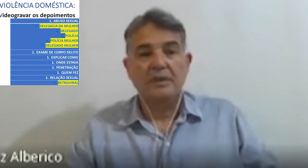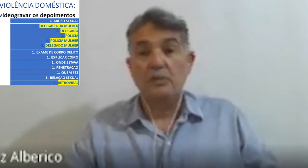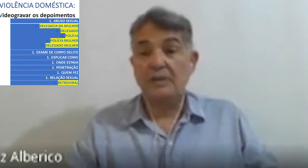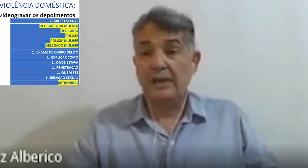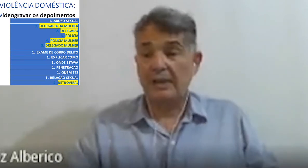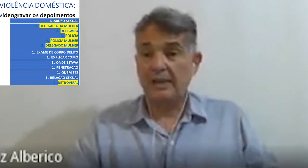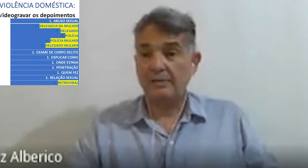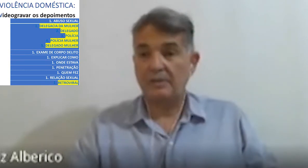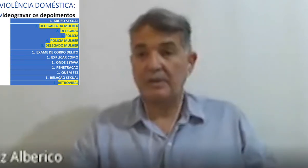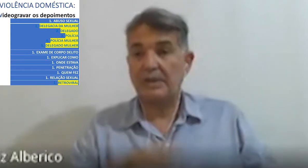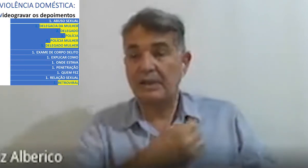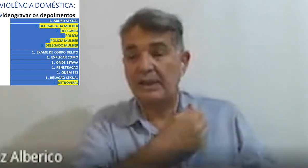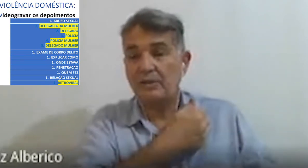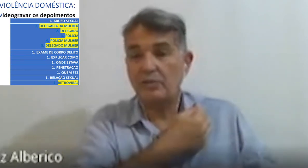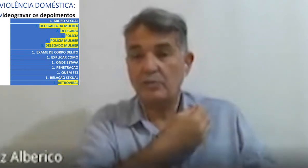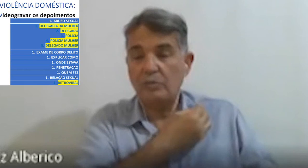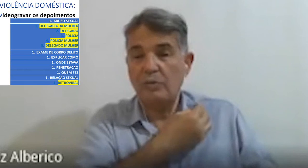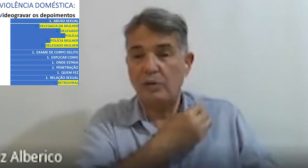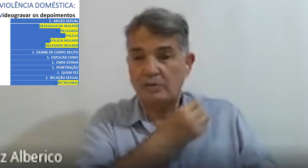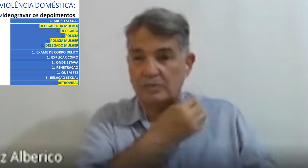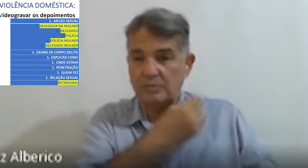O delegado, ele tem um bottom.